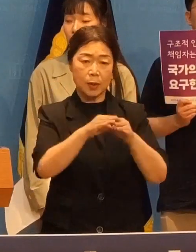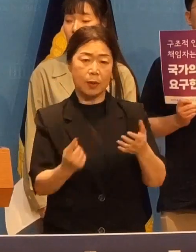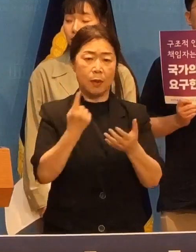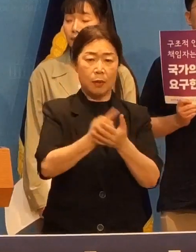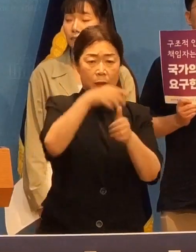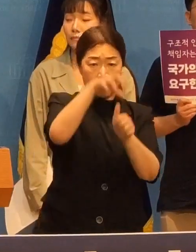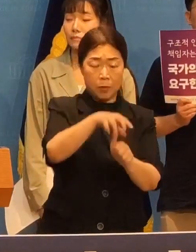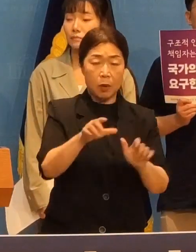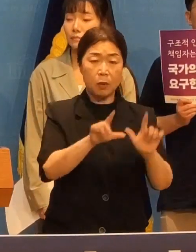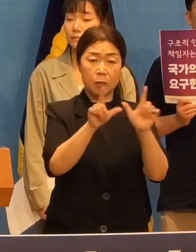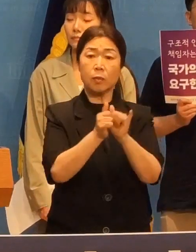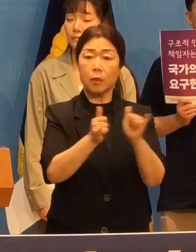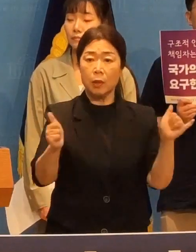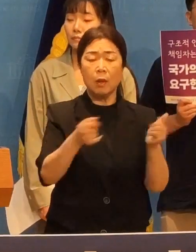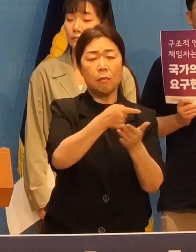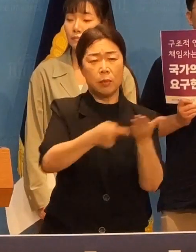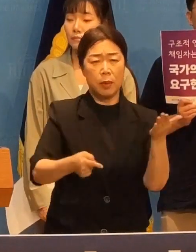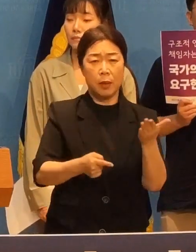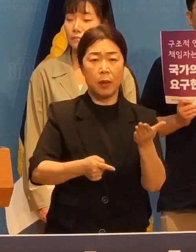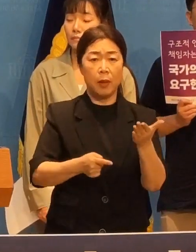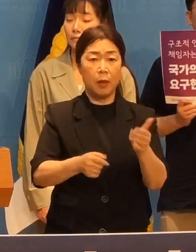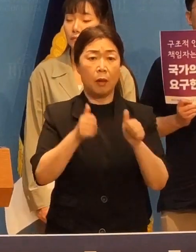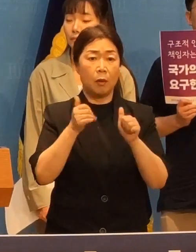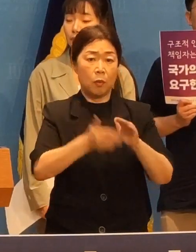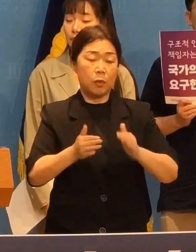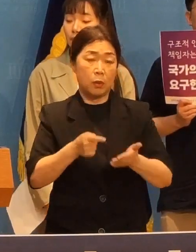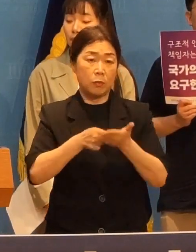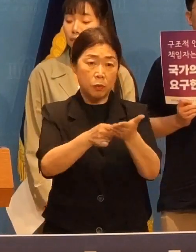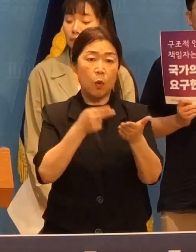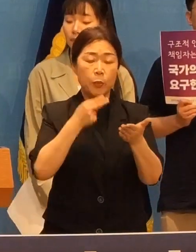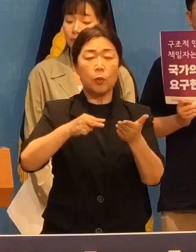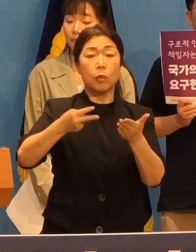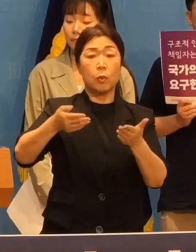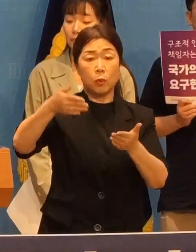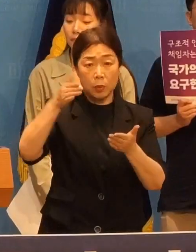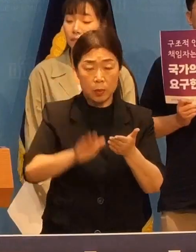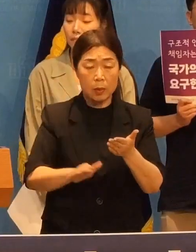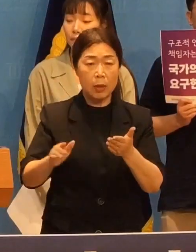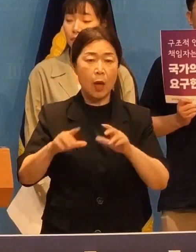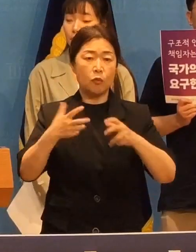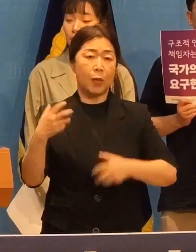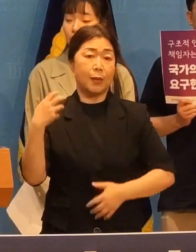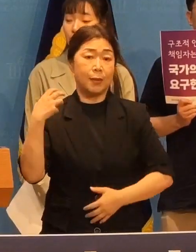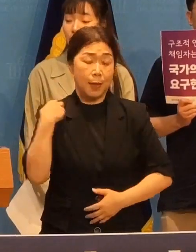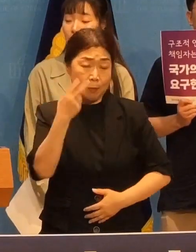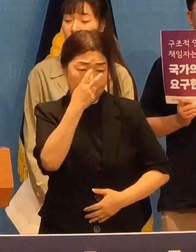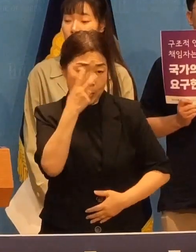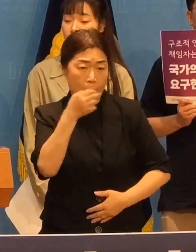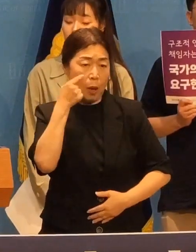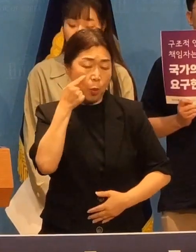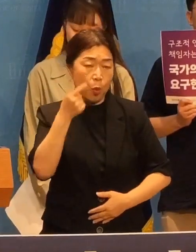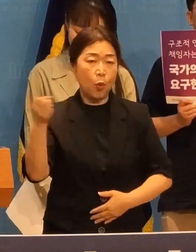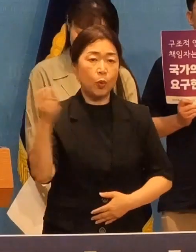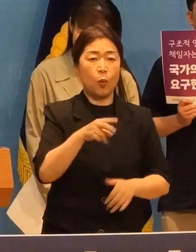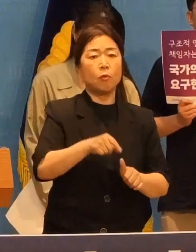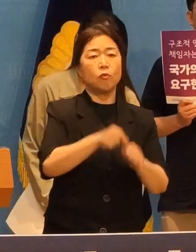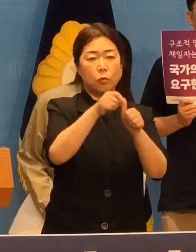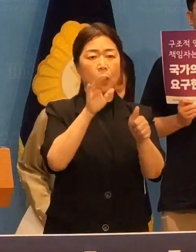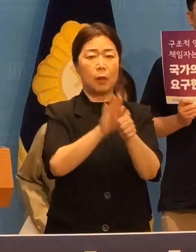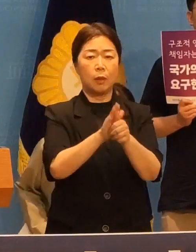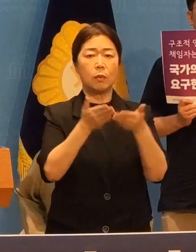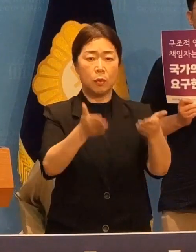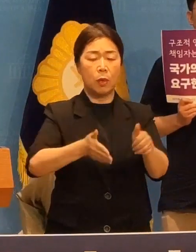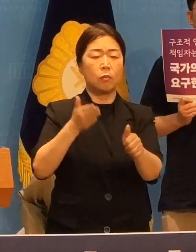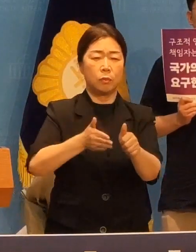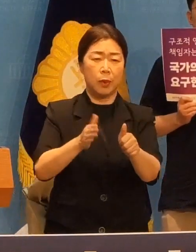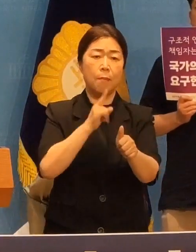공식적인 진정을 제기하지 않고도 구제와 배상을 받을 수 있도록 국내법 개정 등의 조치를 취할 것을